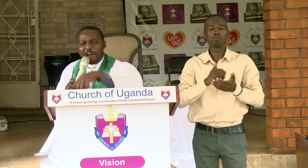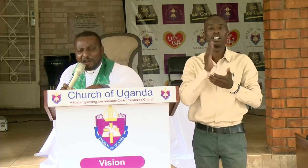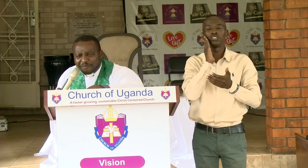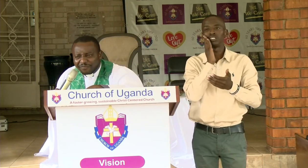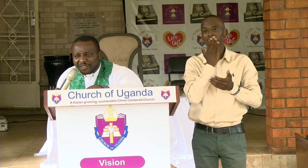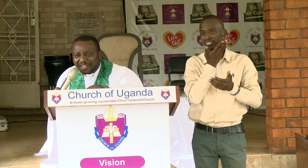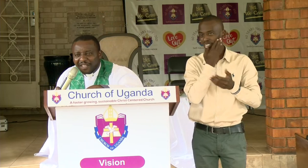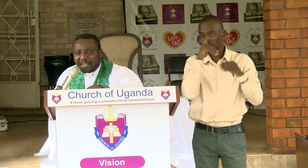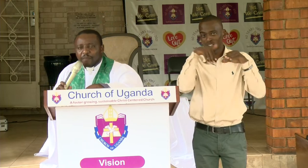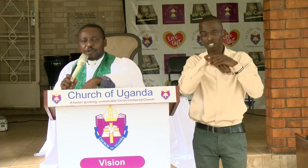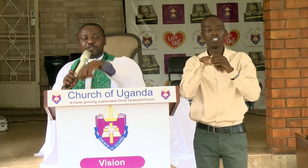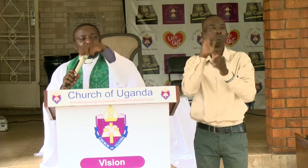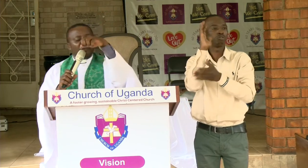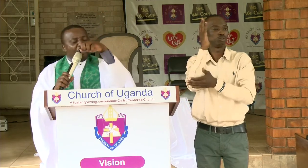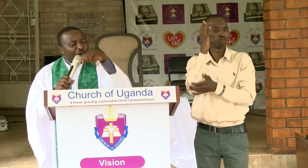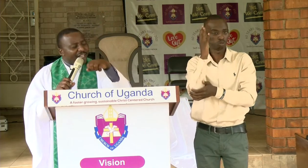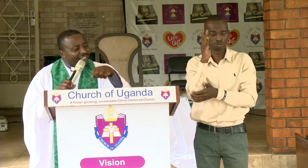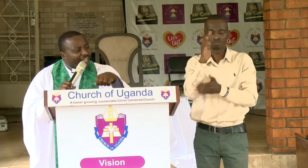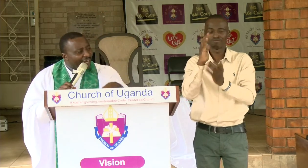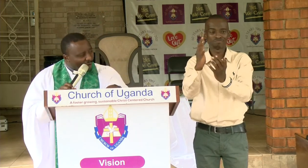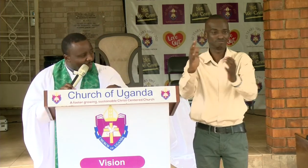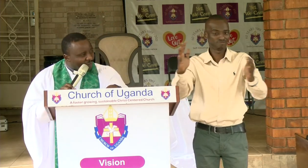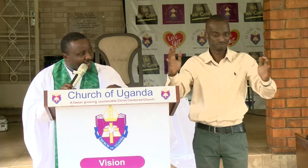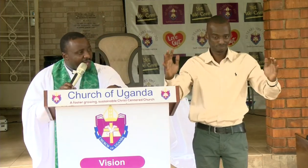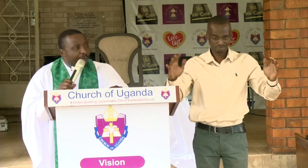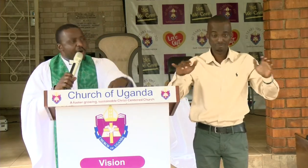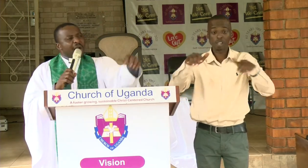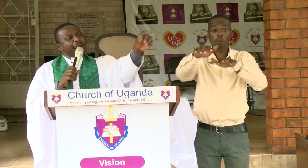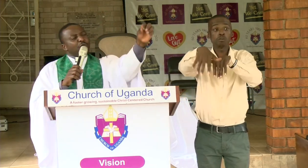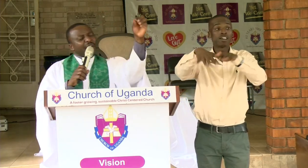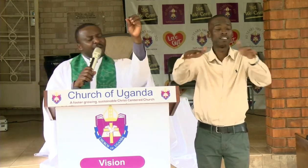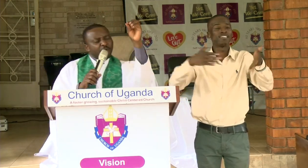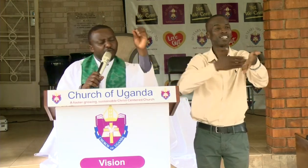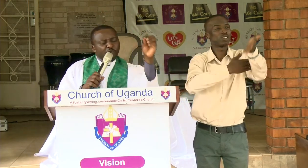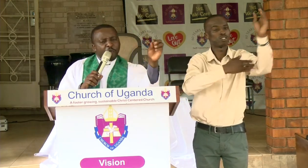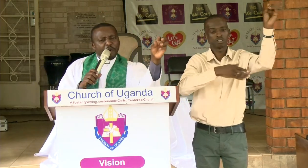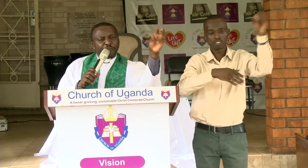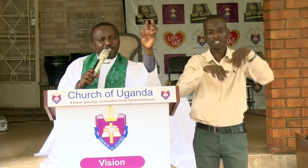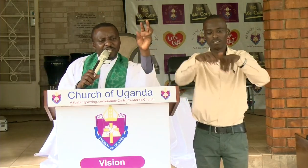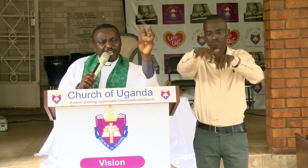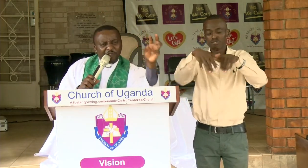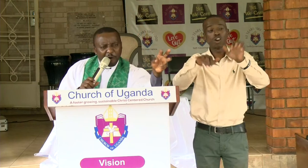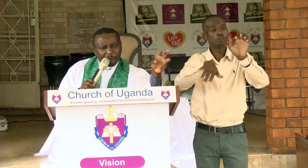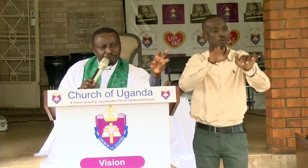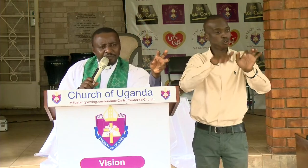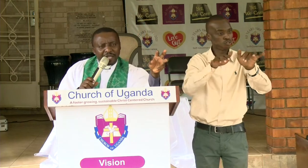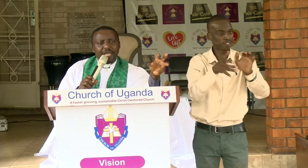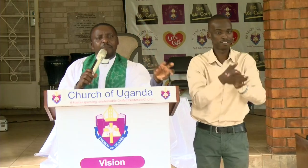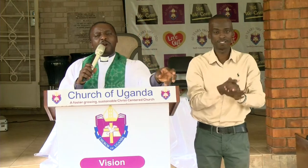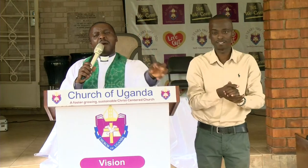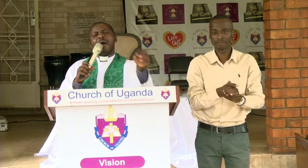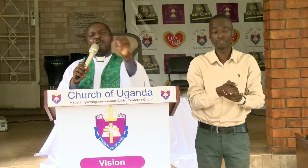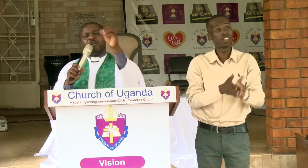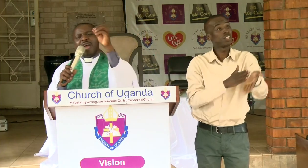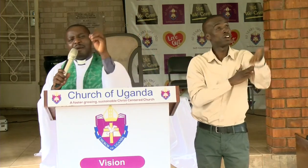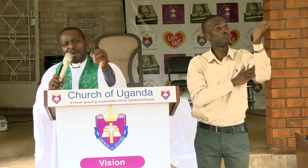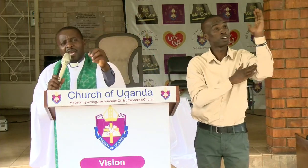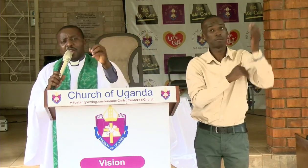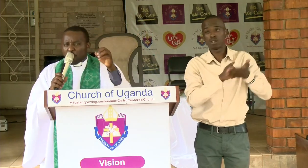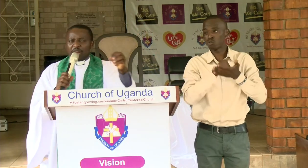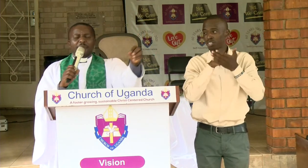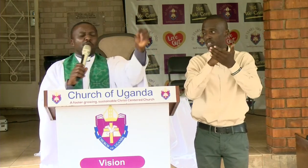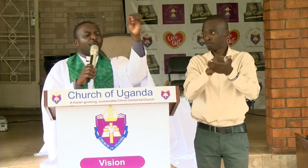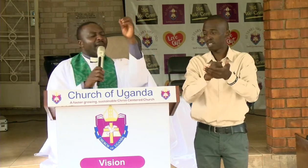lusuku luno, mu lusuku olw'ensi eno. Mukama akutadde mu lusuku mu ofiisi eyo. Mukama